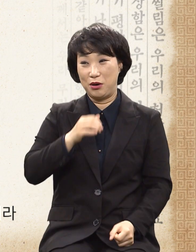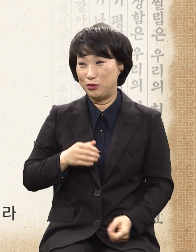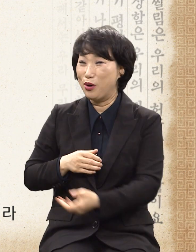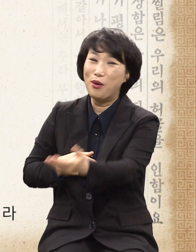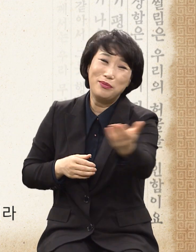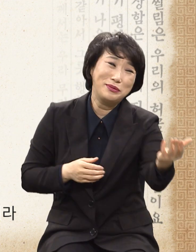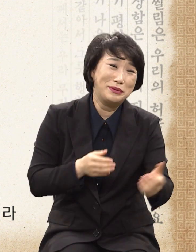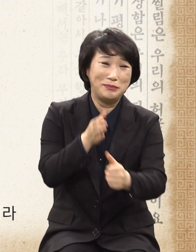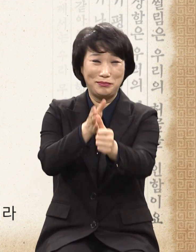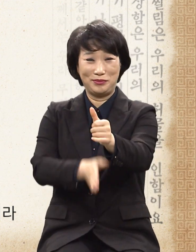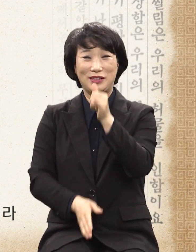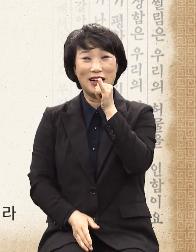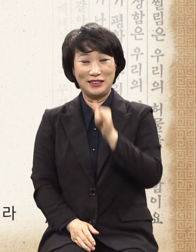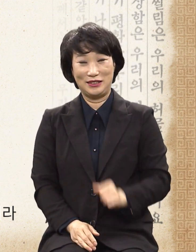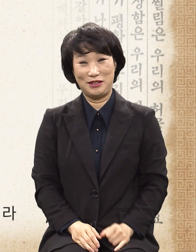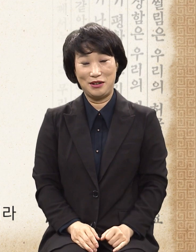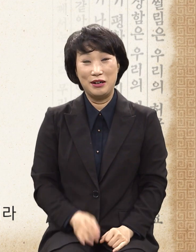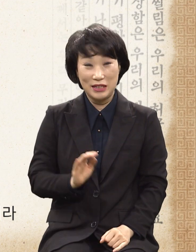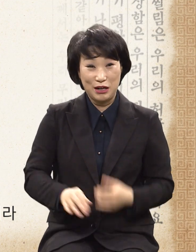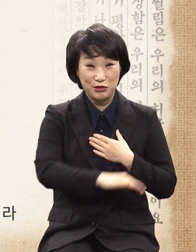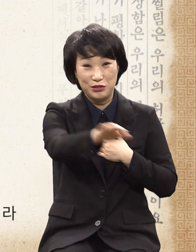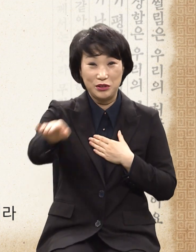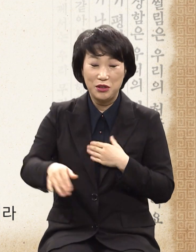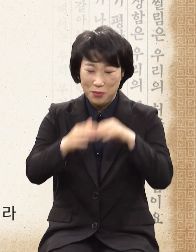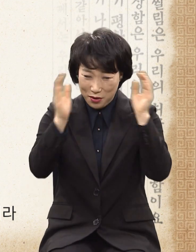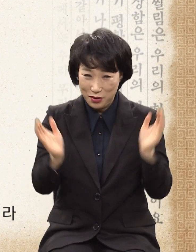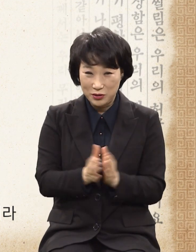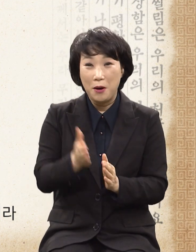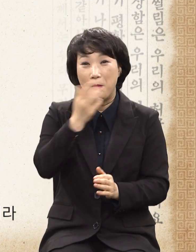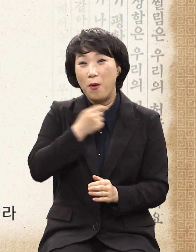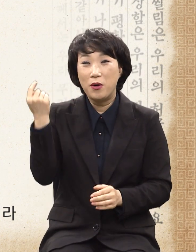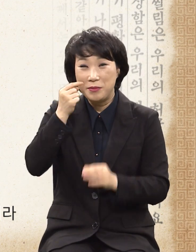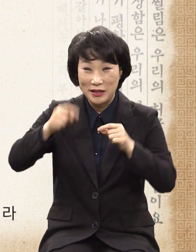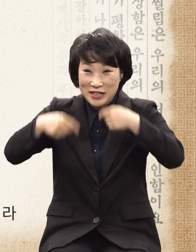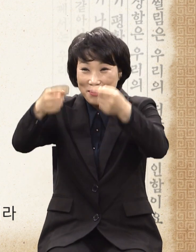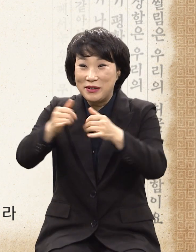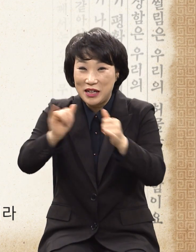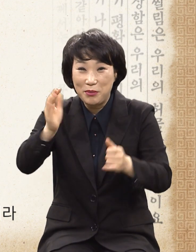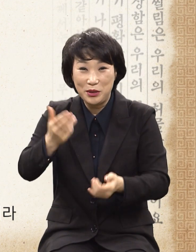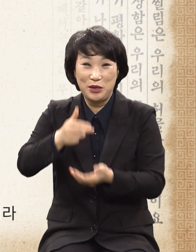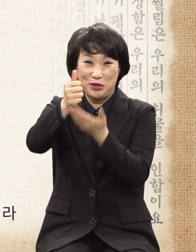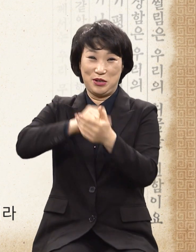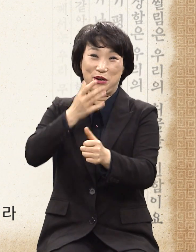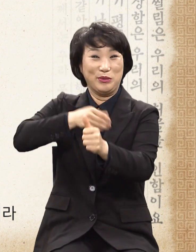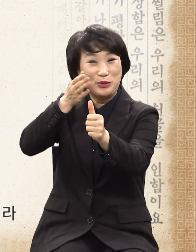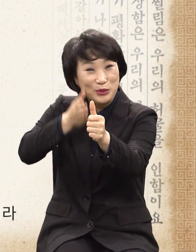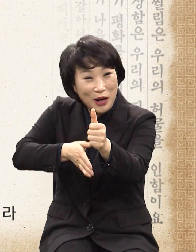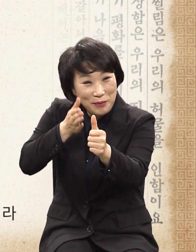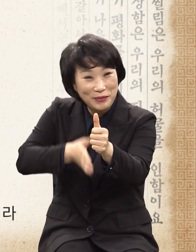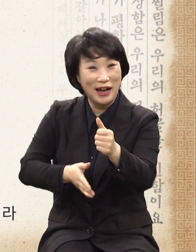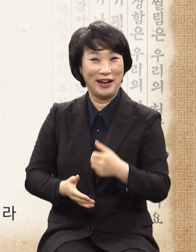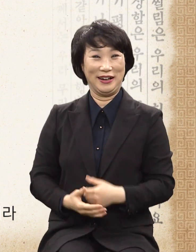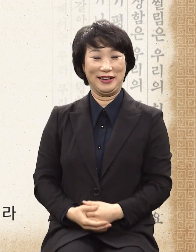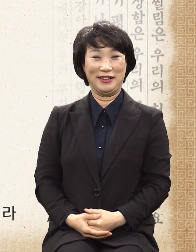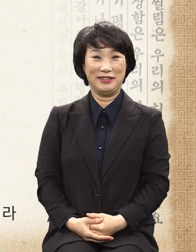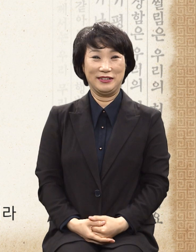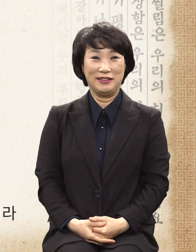여러분 간절히 비옵나니 복음의 참여자가 되기를 주님의 이름으로 축원합니다.